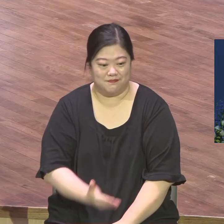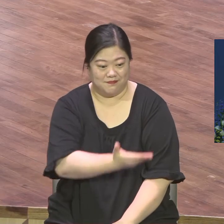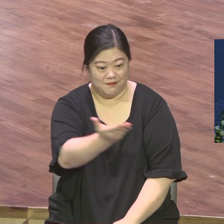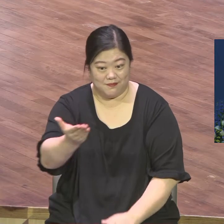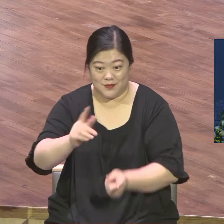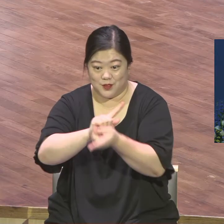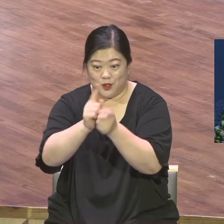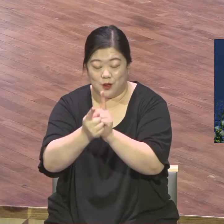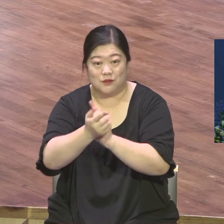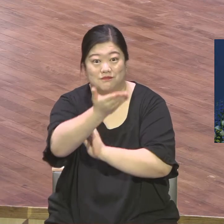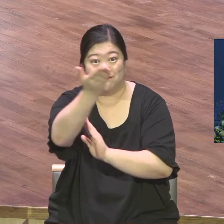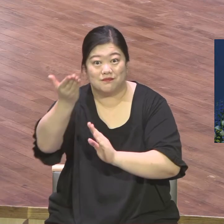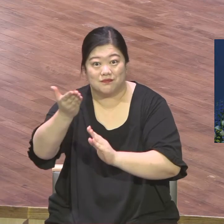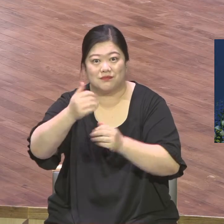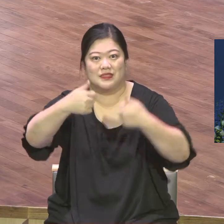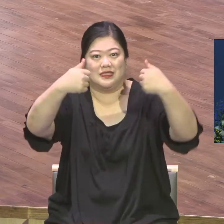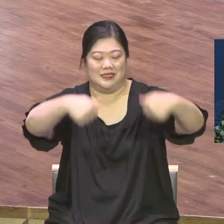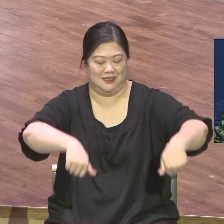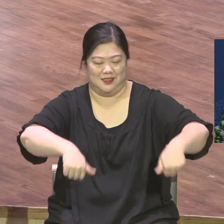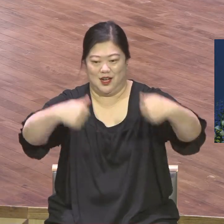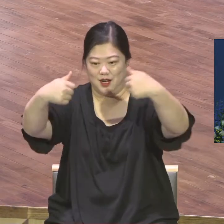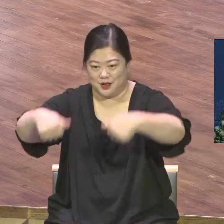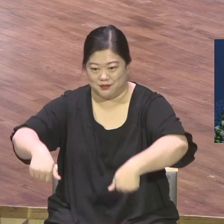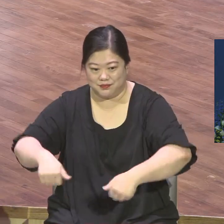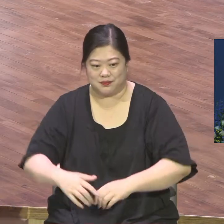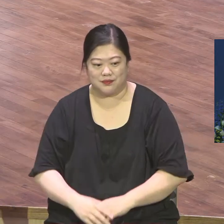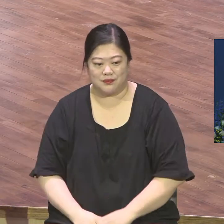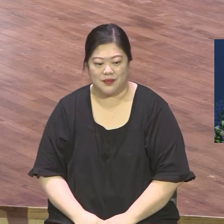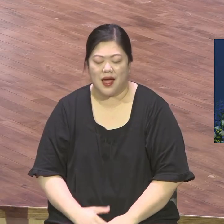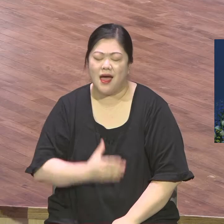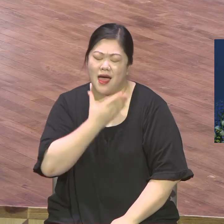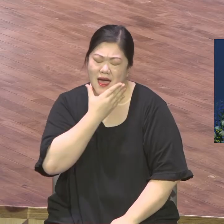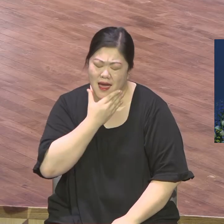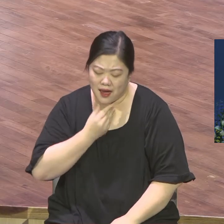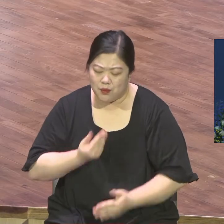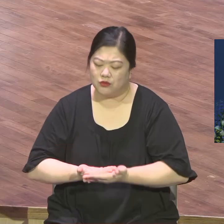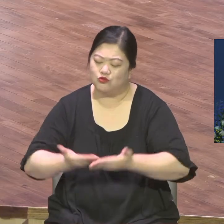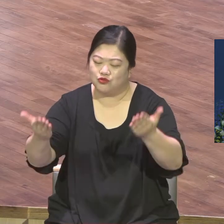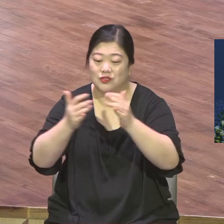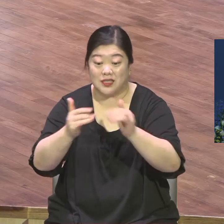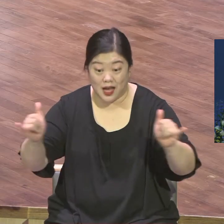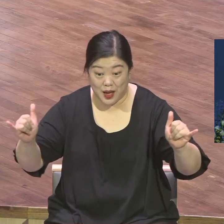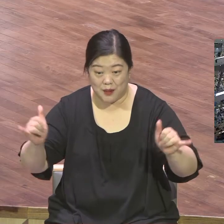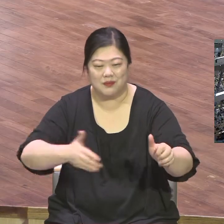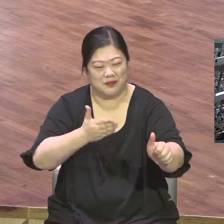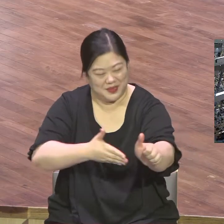해외 성도들 같이 서로 다 인사합시다. 행복을 주는 사람이 됩시다.